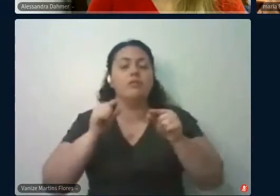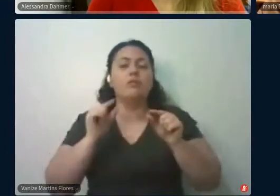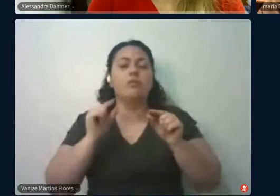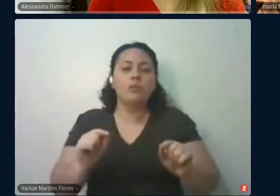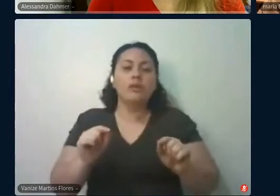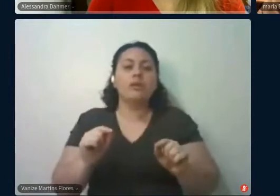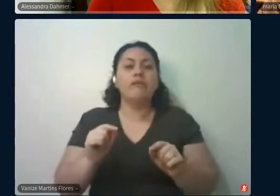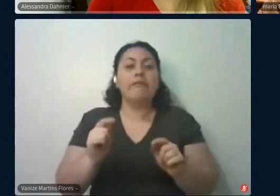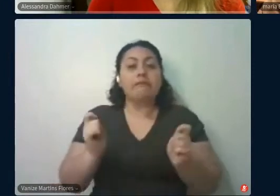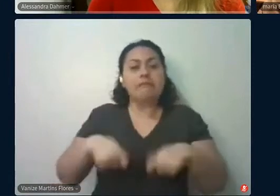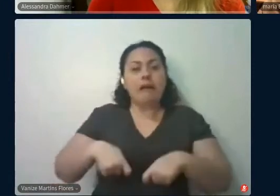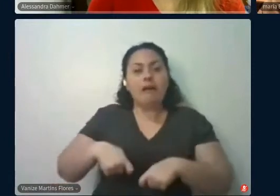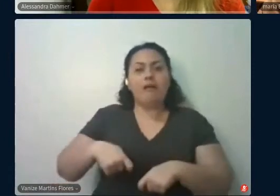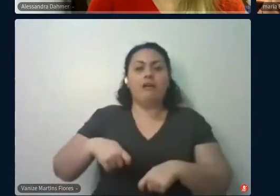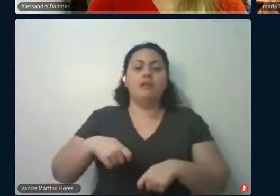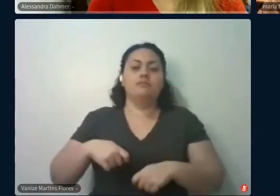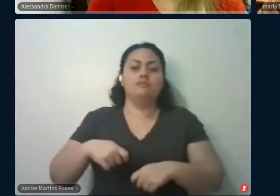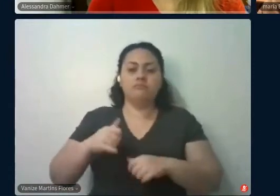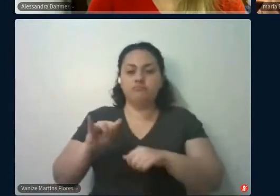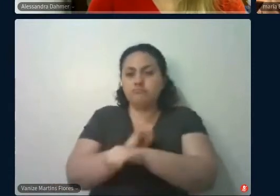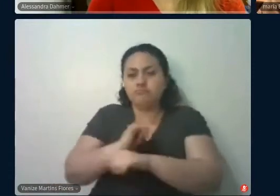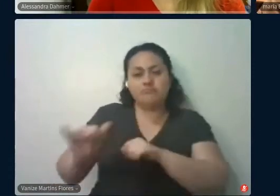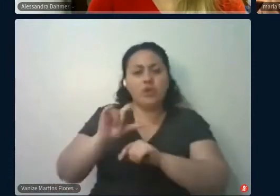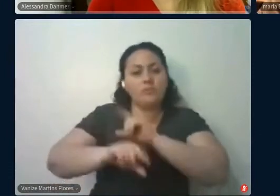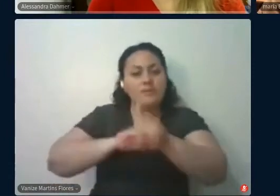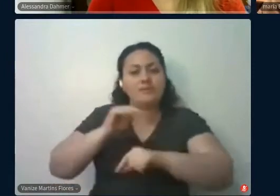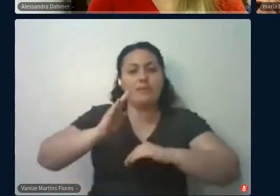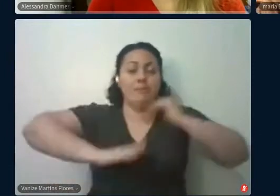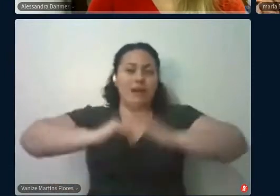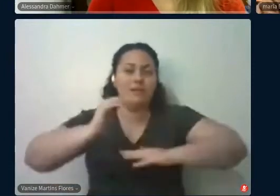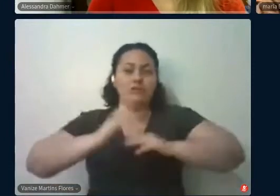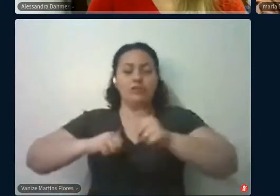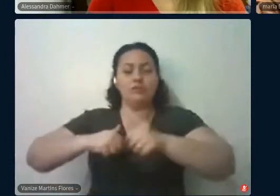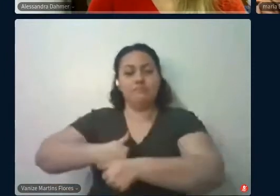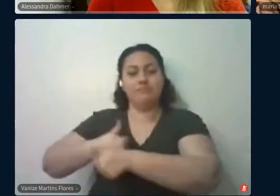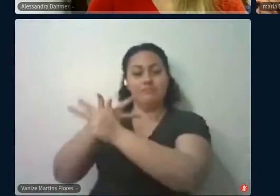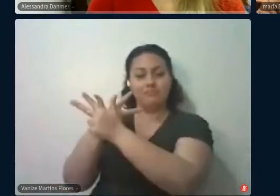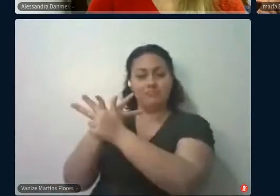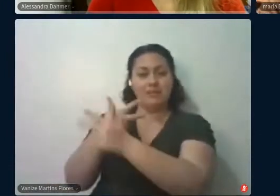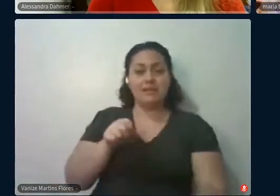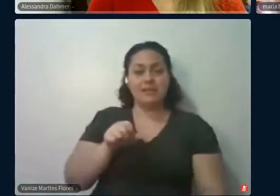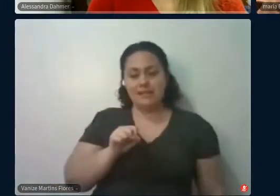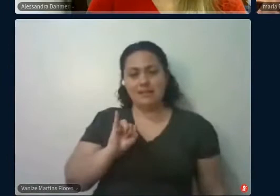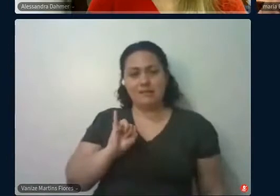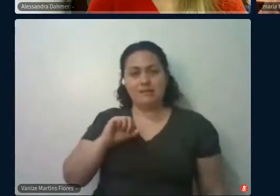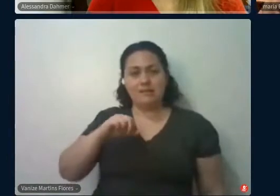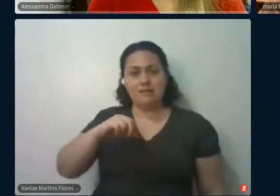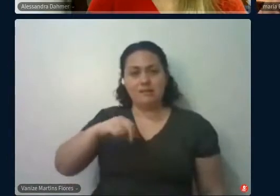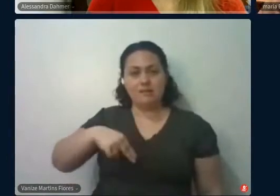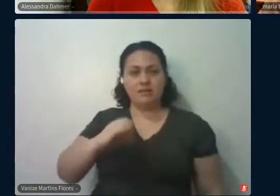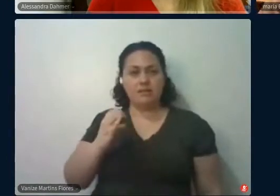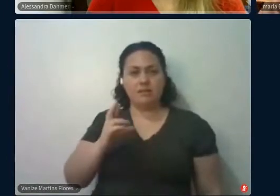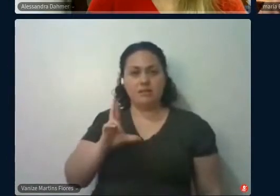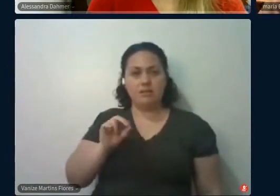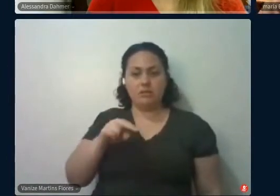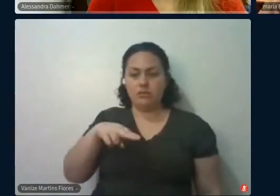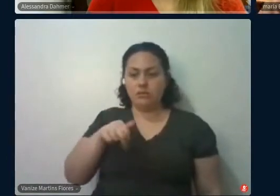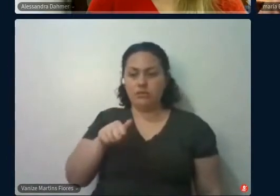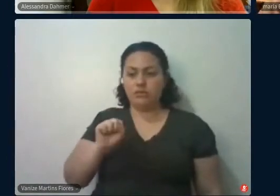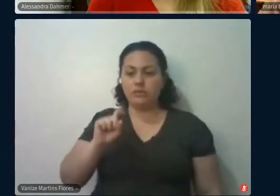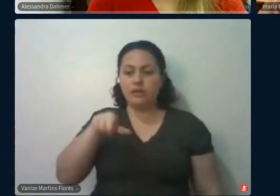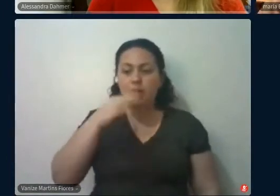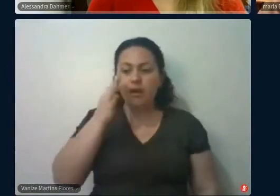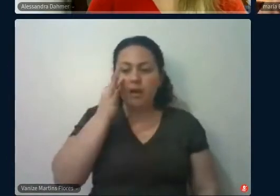atividades síncronas, que são aquelas que são transmitidas e com interação no momento em que ela está